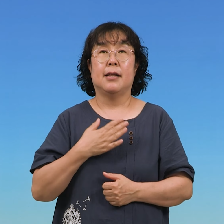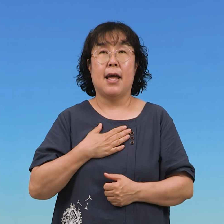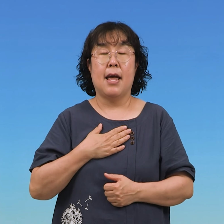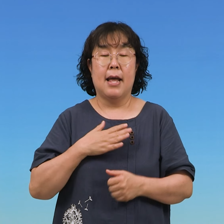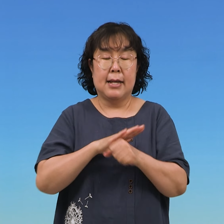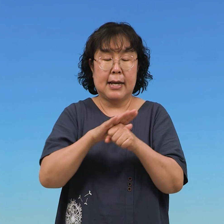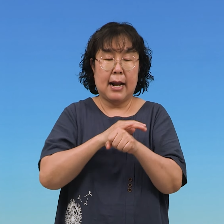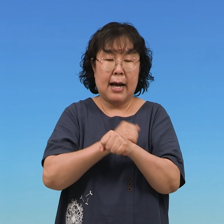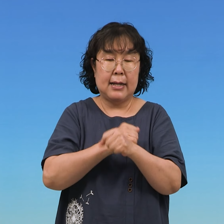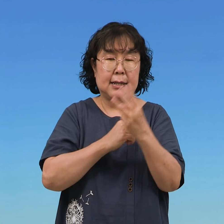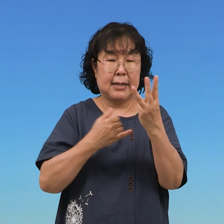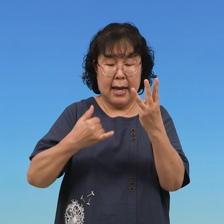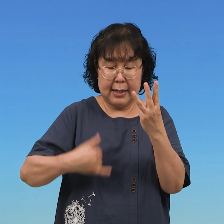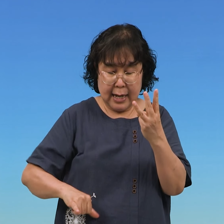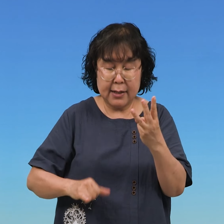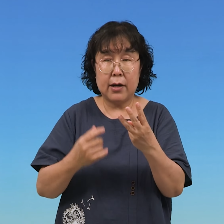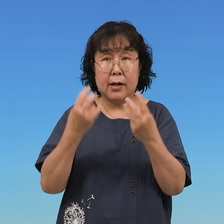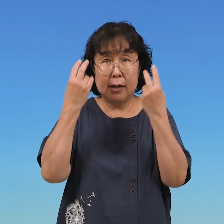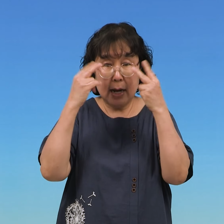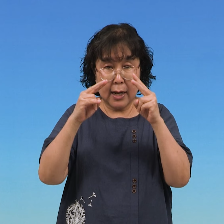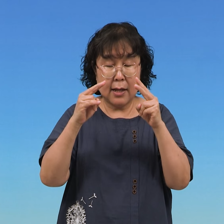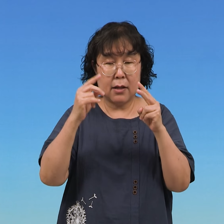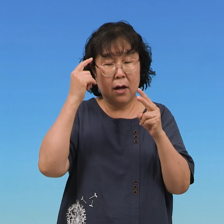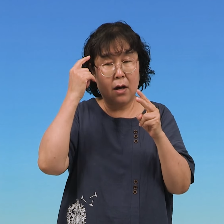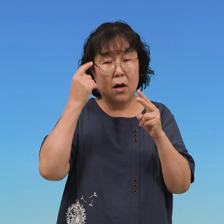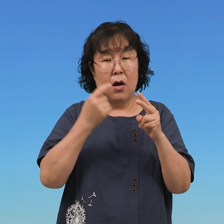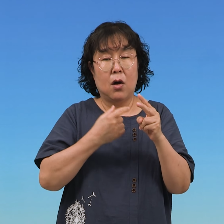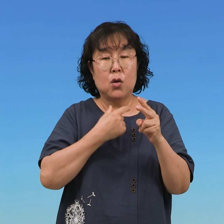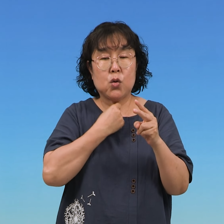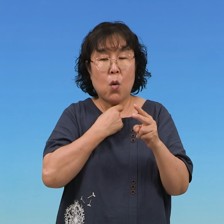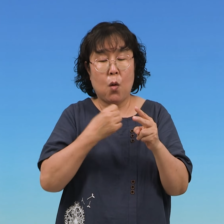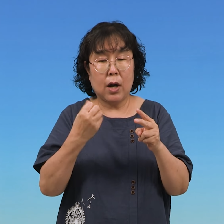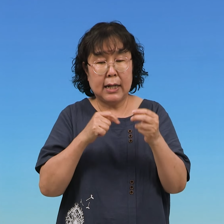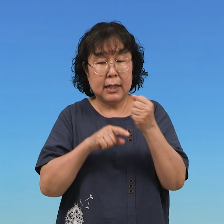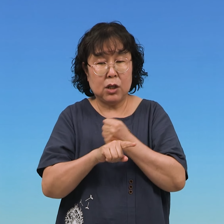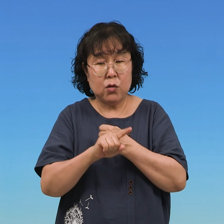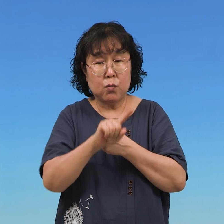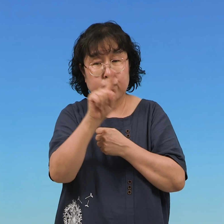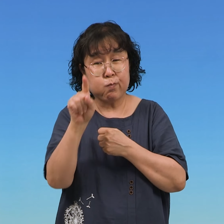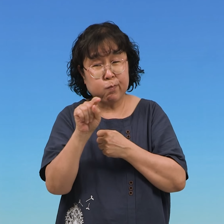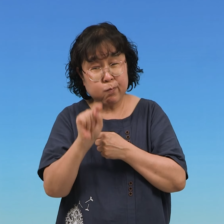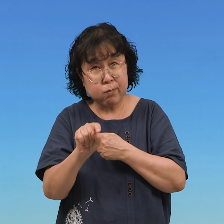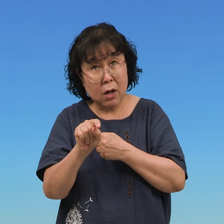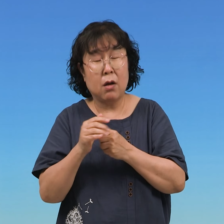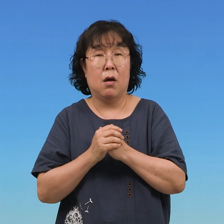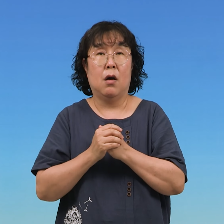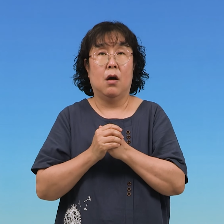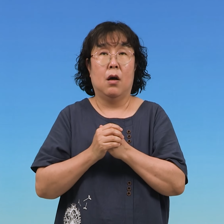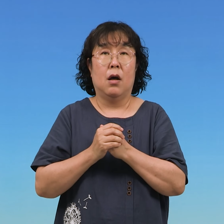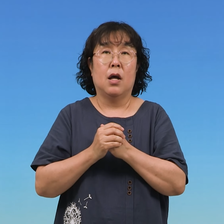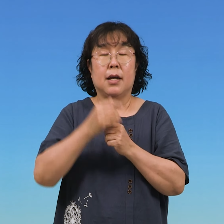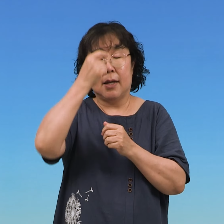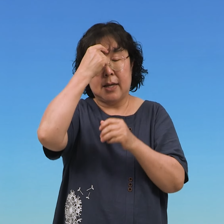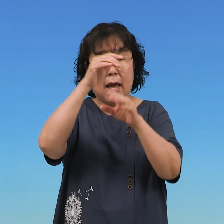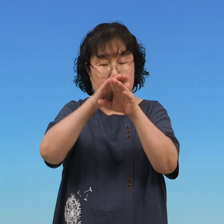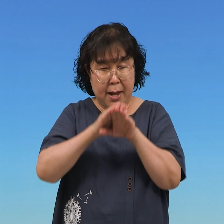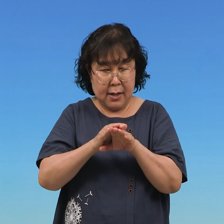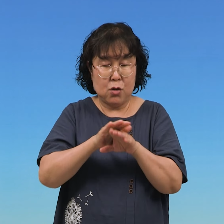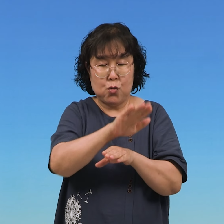사랑하는 새아이를 향하여 왜 이런 소원을 가졌을까요? 예배가 우리 인생의 마스터키이기 때문에